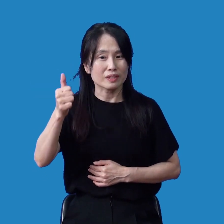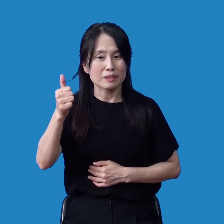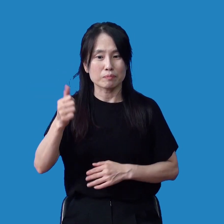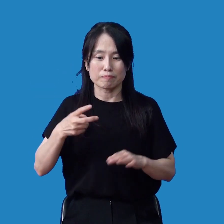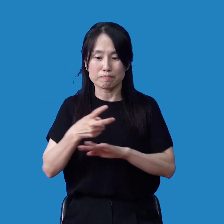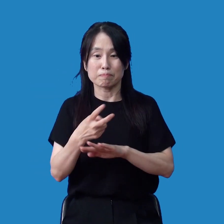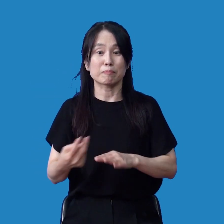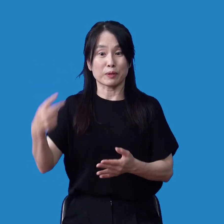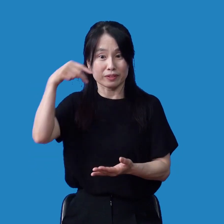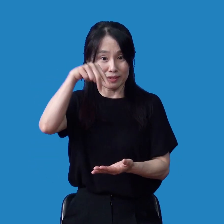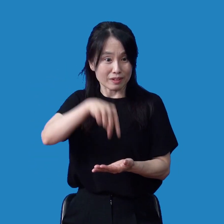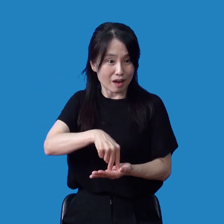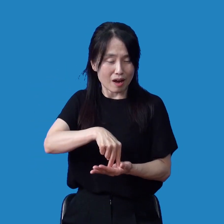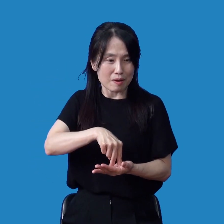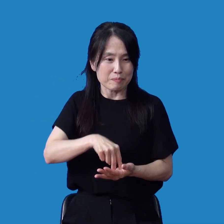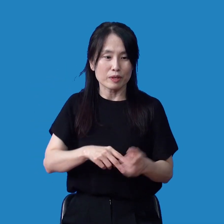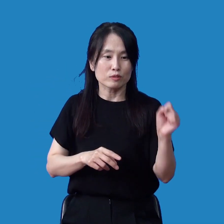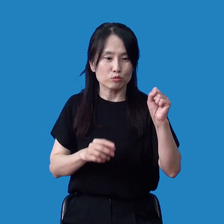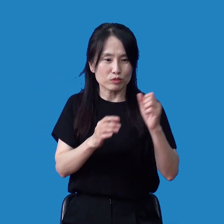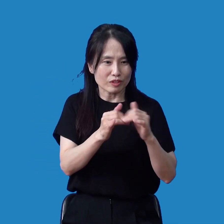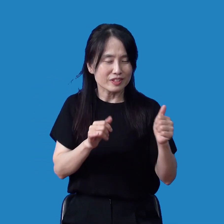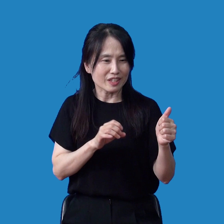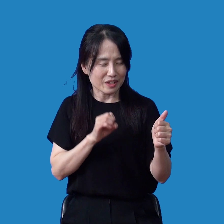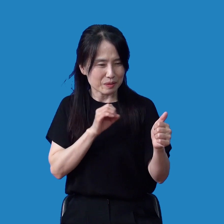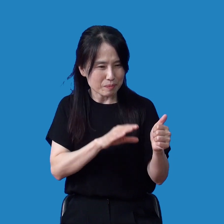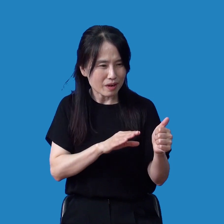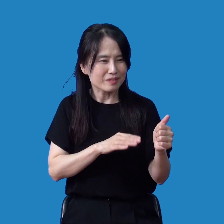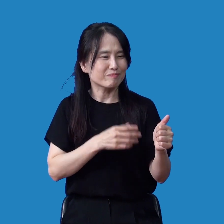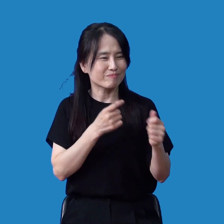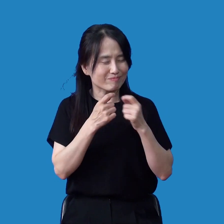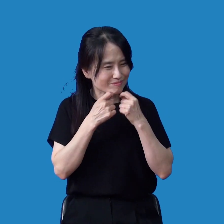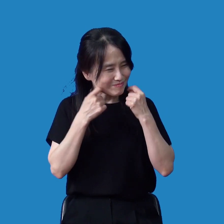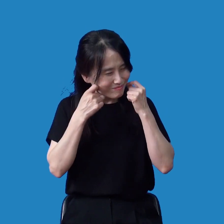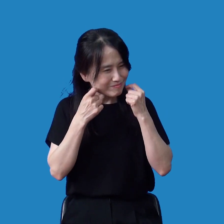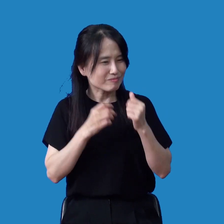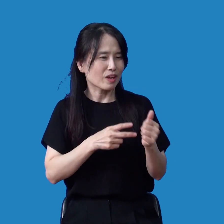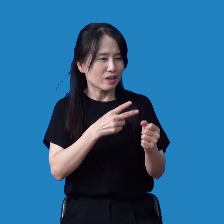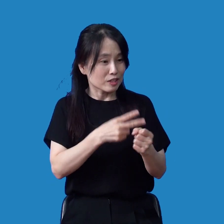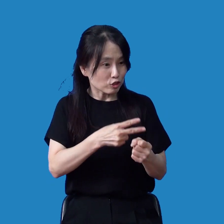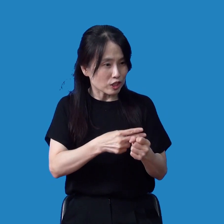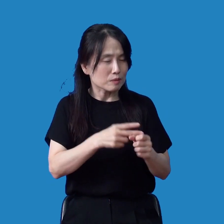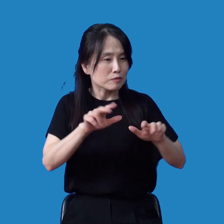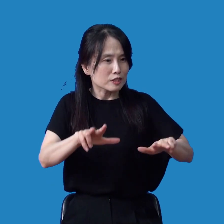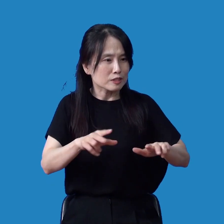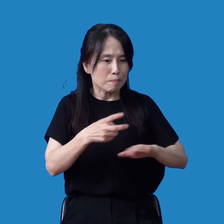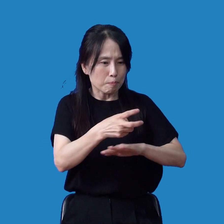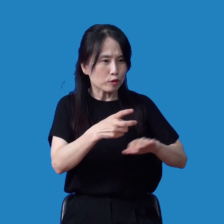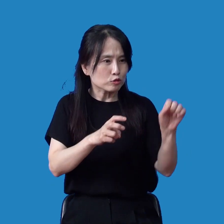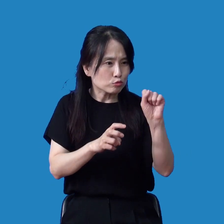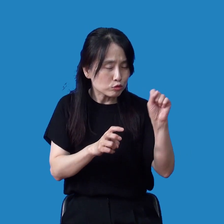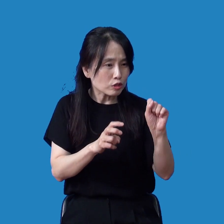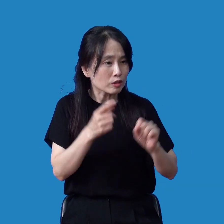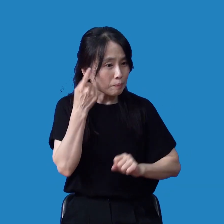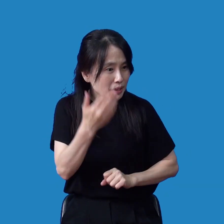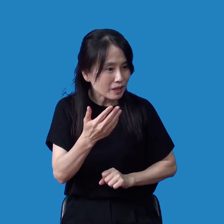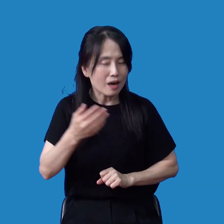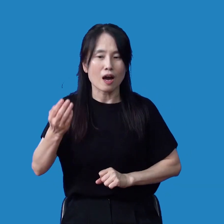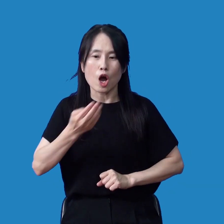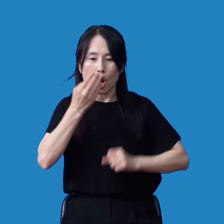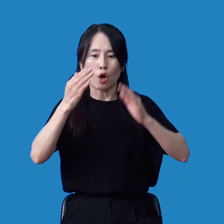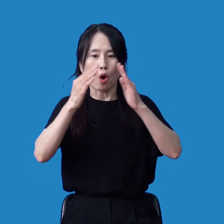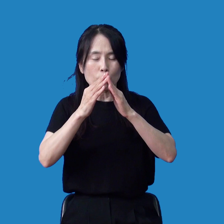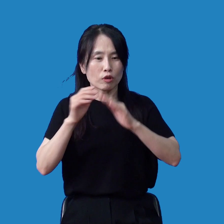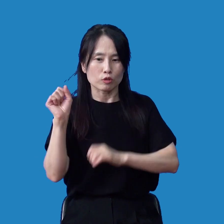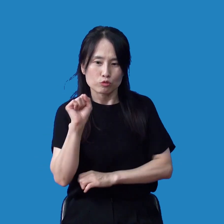버스를 타면 기사에게 다가가서 넌지시 묻습니다. 선생님은 지금 버스를 운전하고 있습니까? 성소를